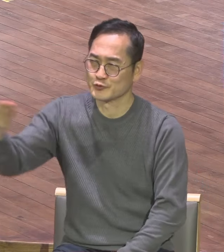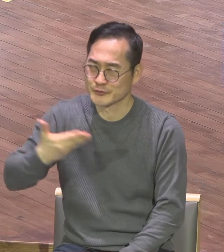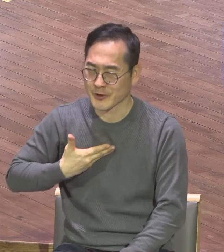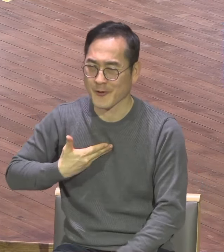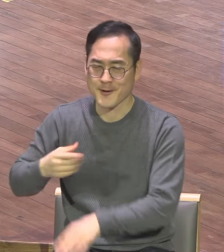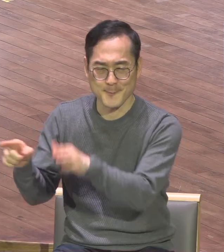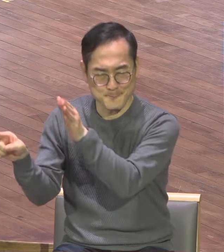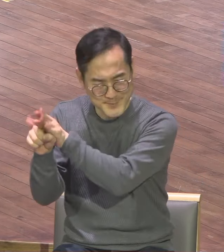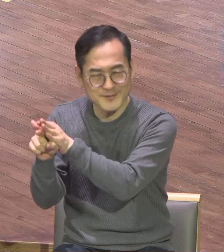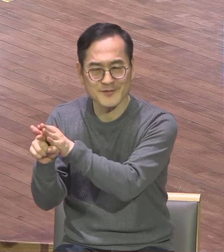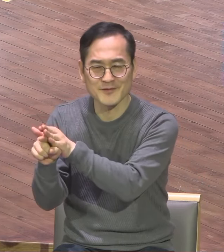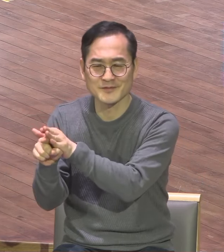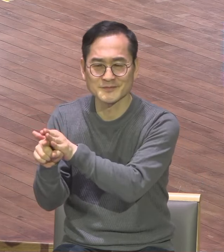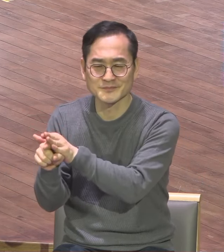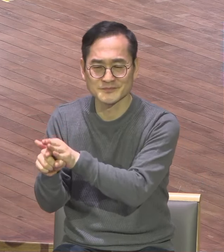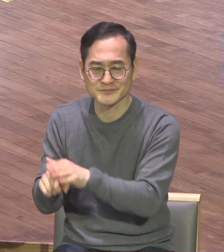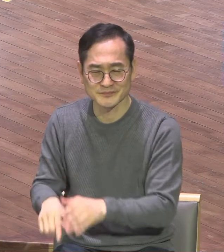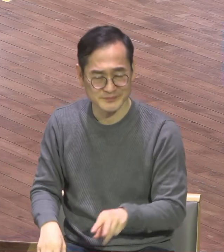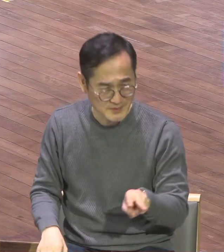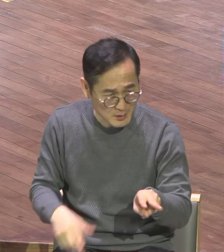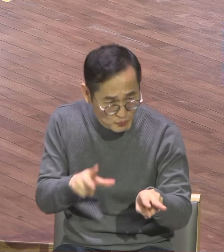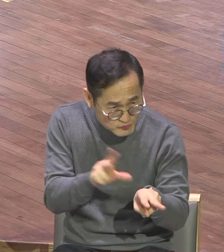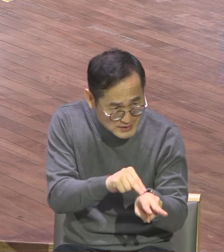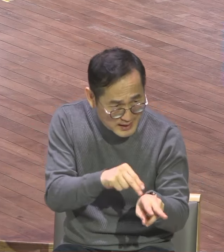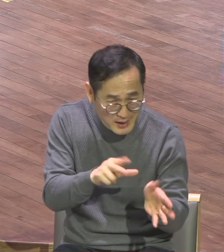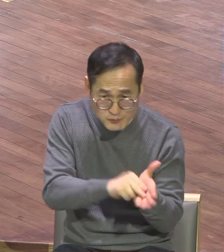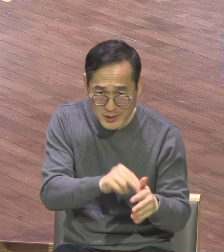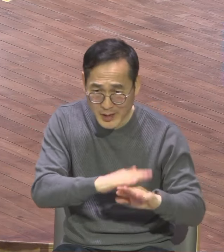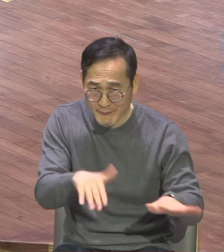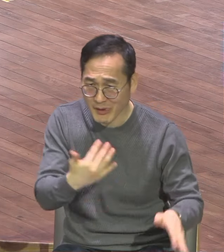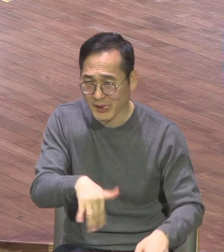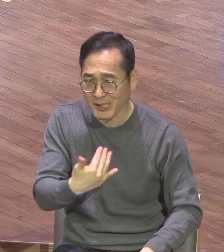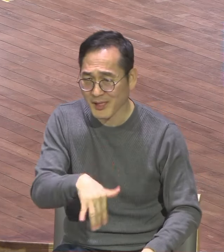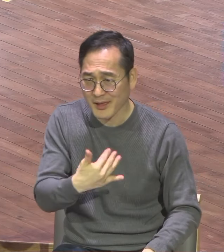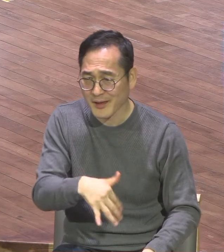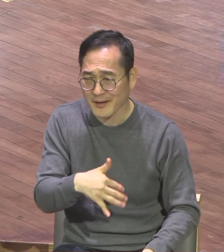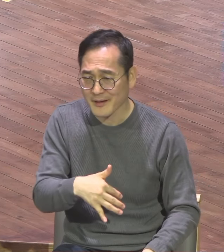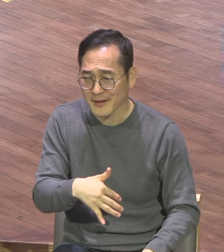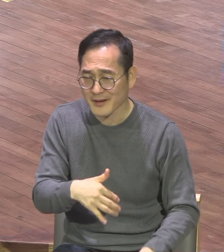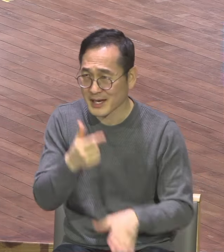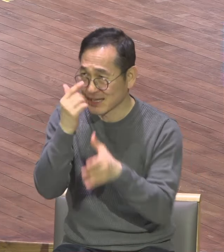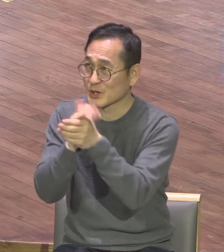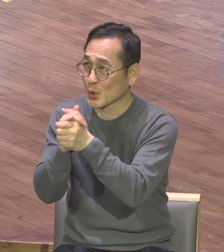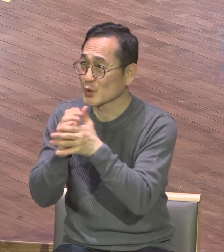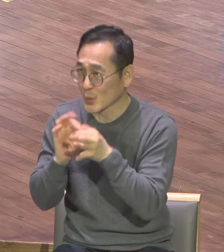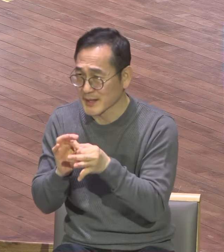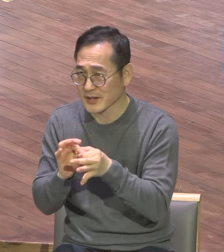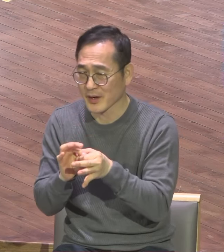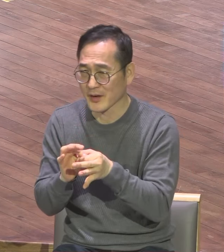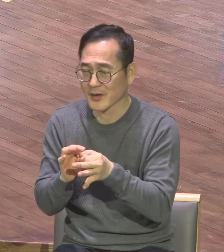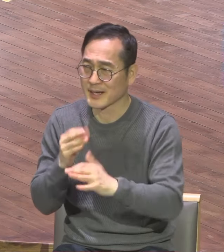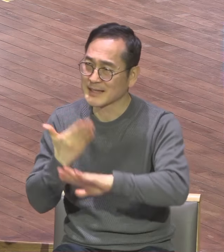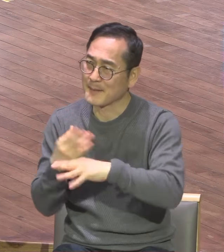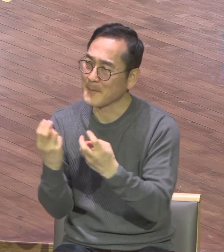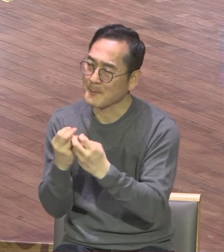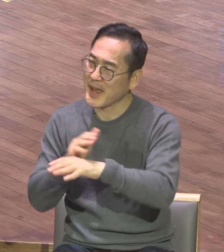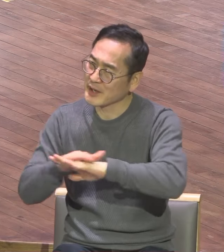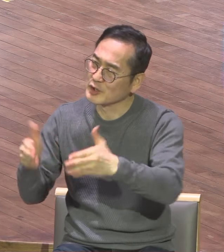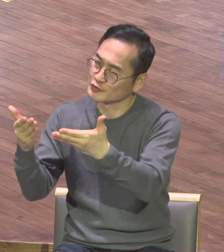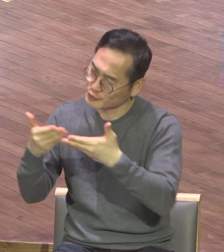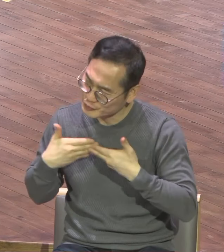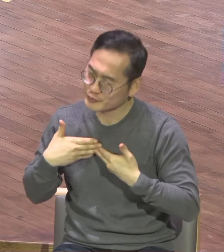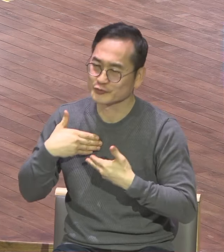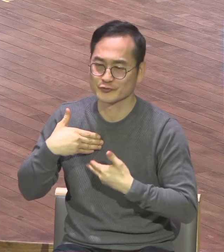것입니다. 눈에 보이는 그 문제가 해결되지 않았지만은 내가 기도를 통해 하나님께서 다른 방법으로 다른